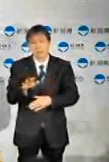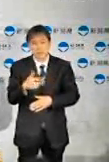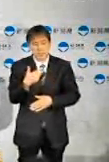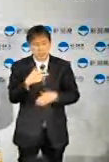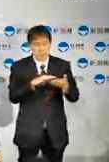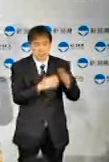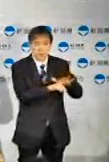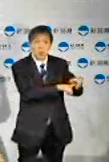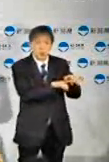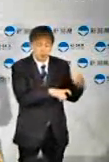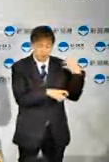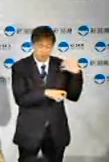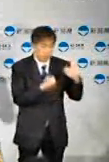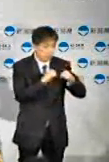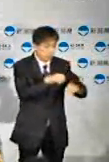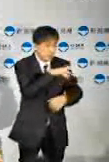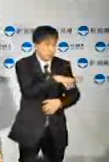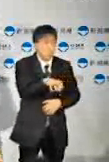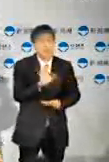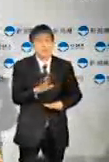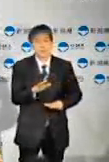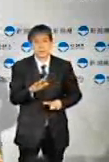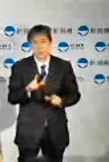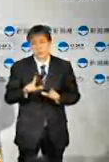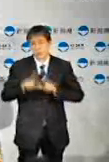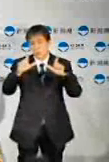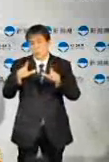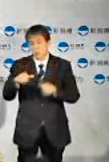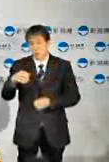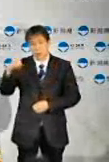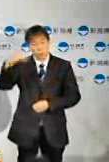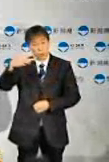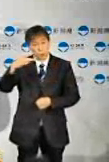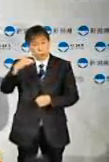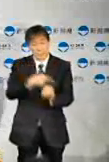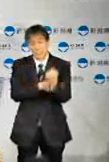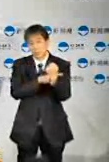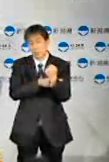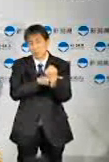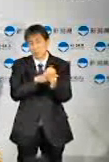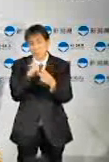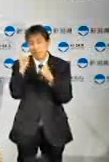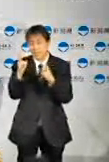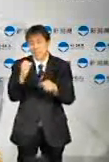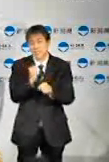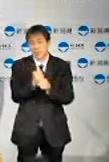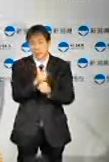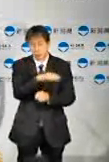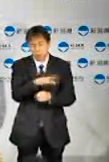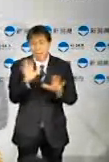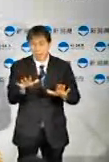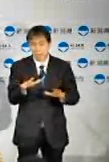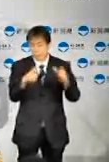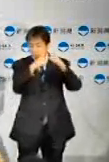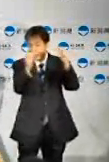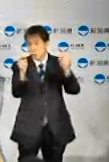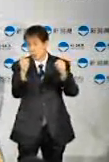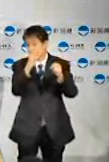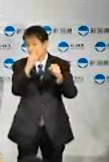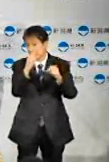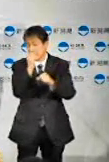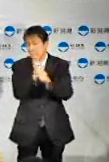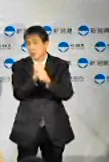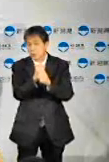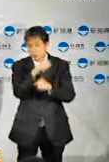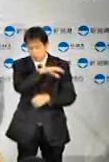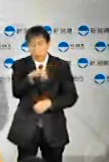がやるべき分も、東京電力があるのやる部分もあると同時に、しかし国においてしっかりやっていただかなきゃいけないものも